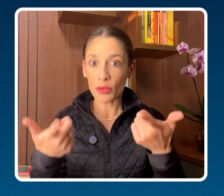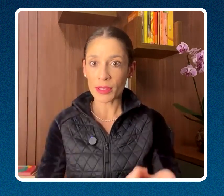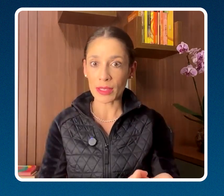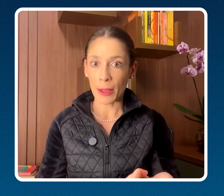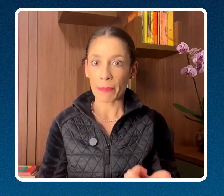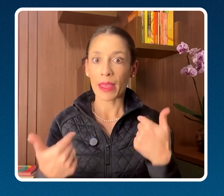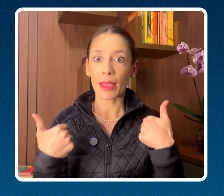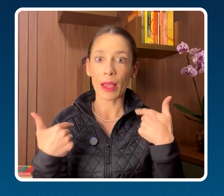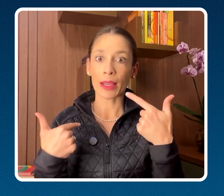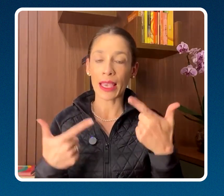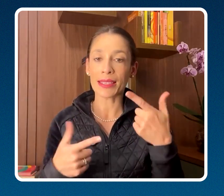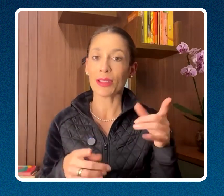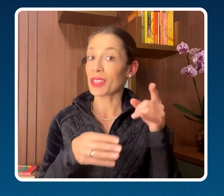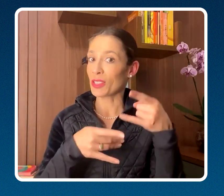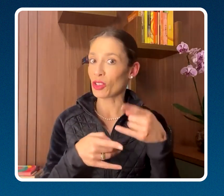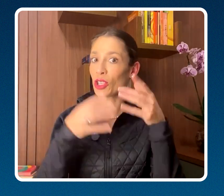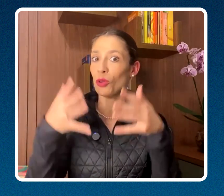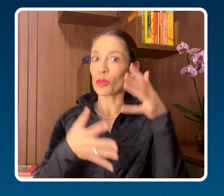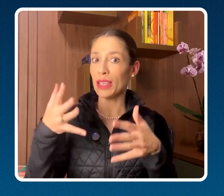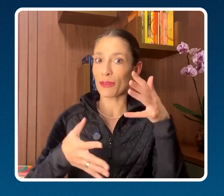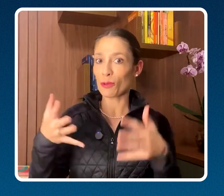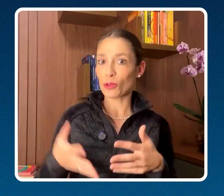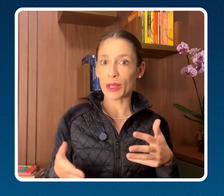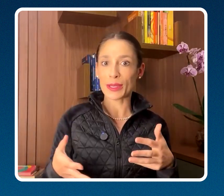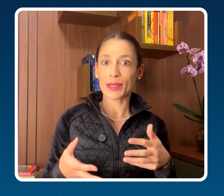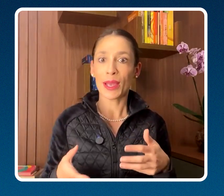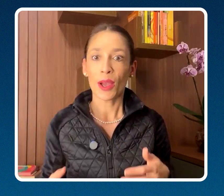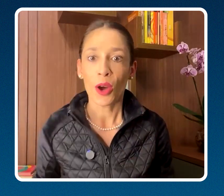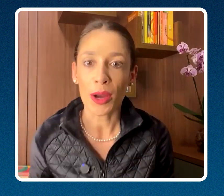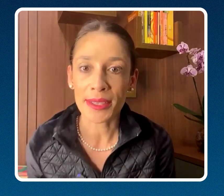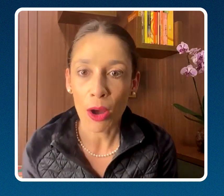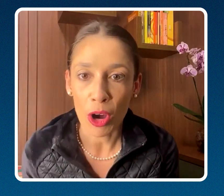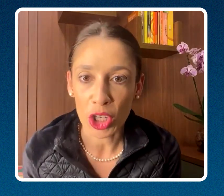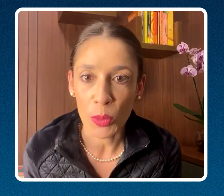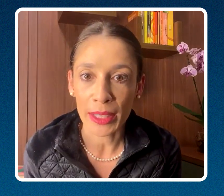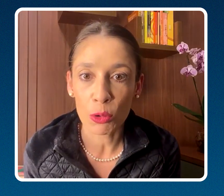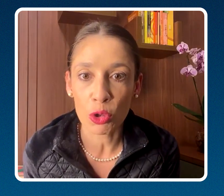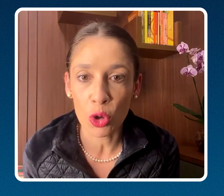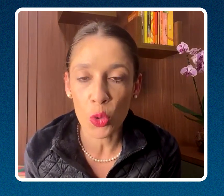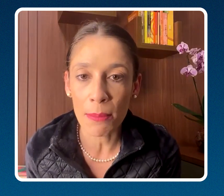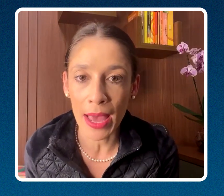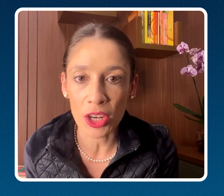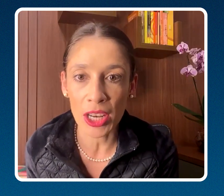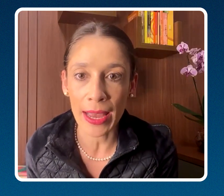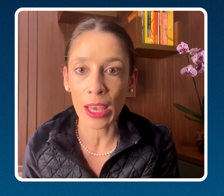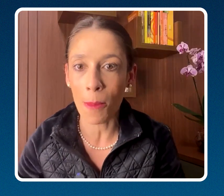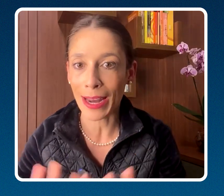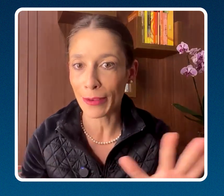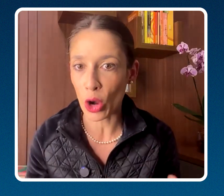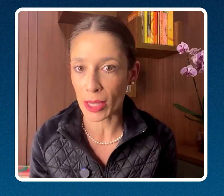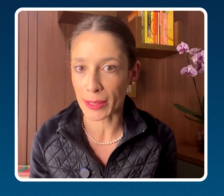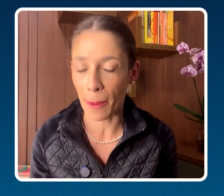vejo você. Quem está nos assistindo consegue ver os dois. Ó, está ótimo. Aqui o som, imagem,